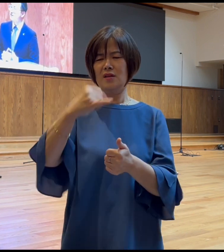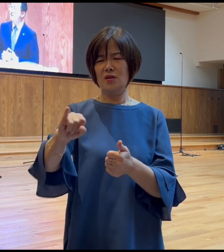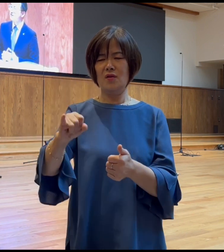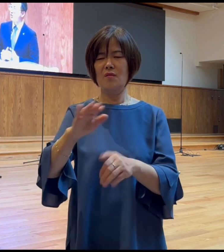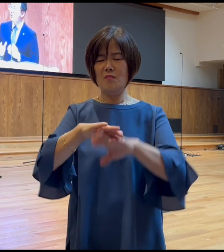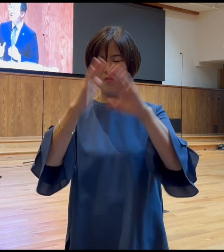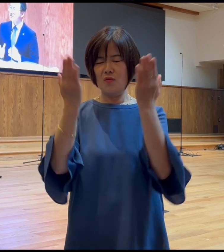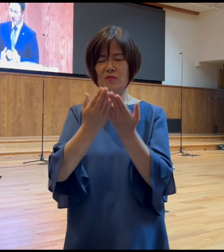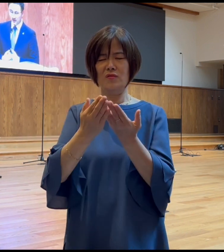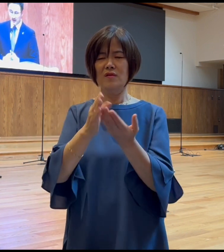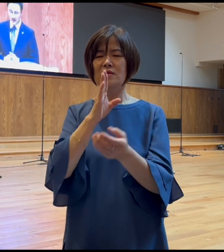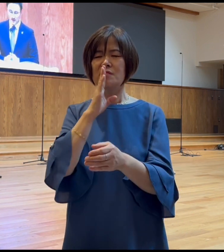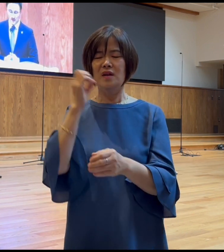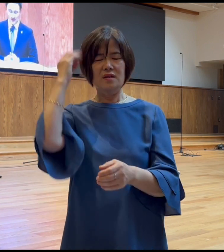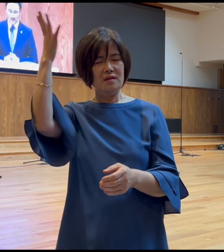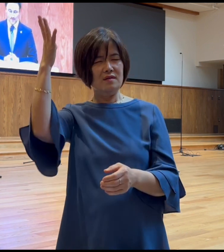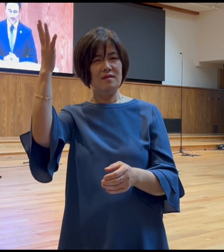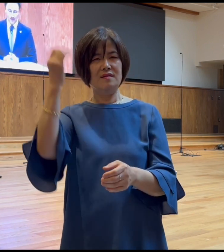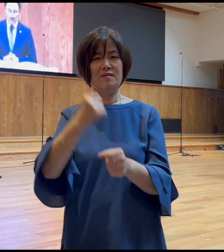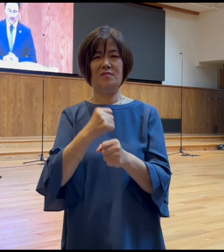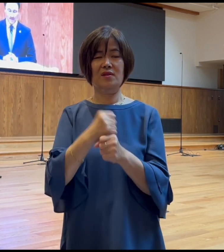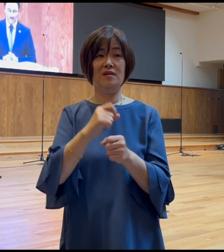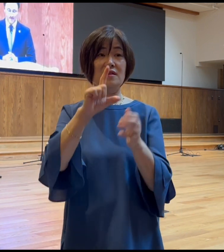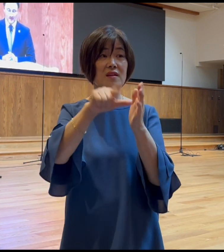정체성의 혼란을 겪을 때가 있습니다.